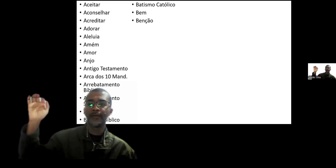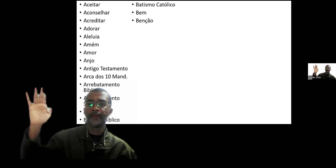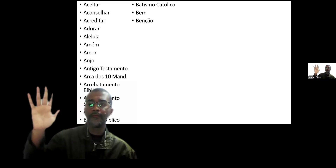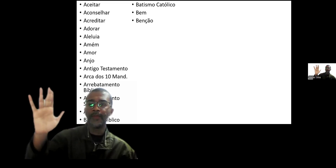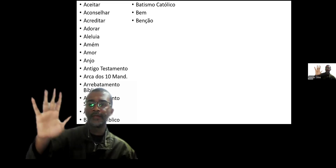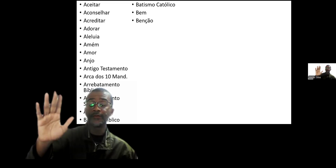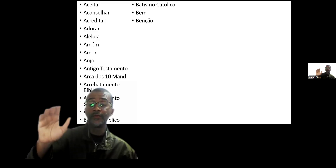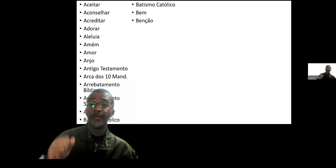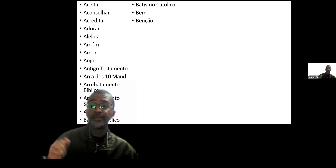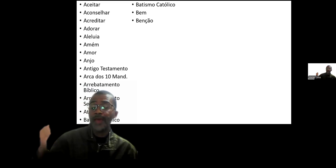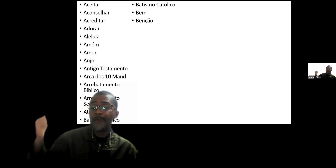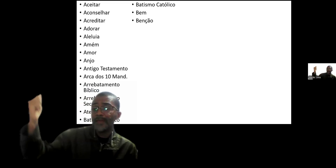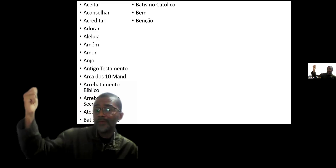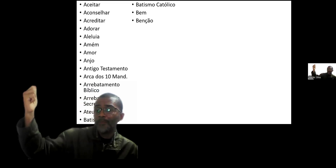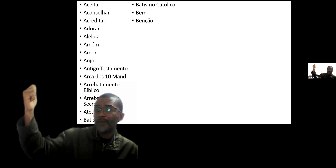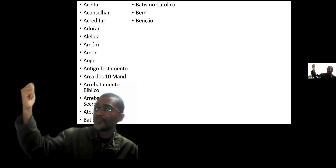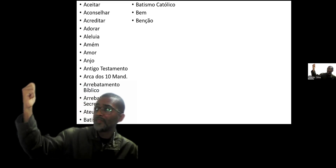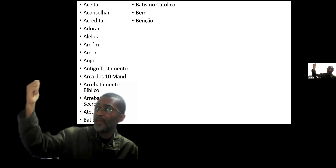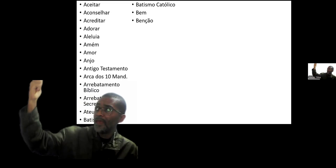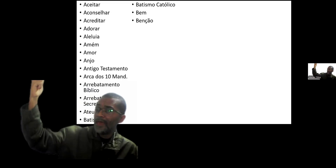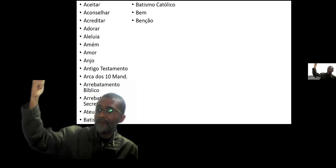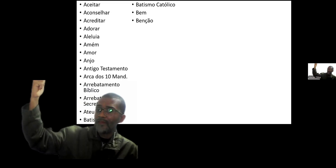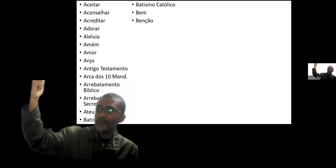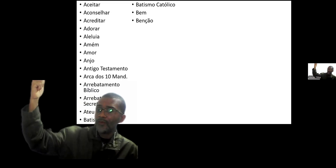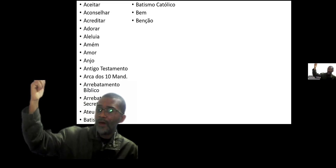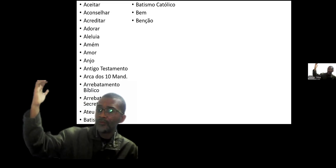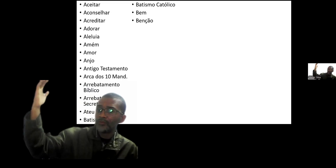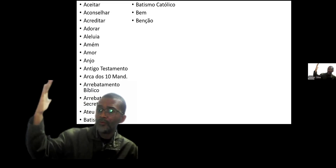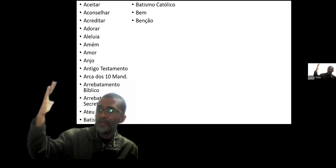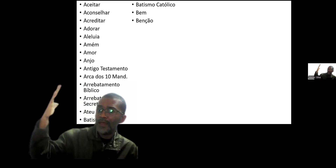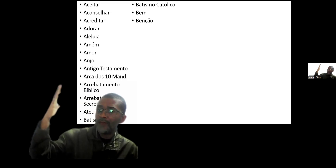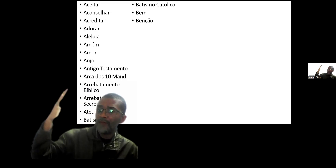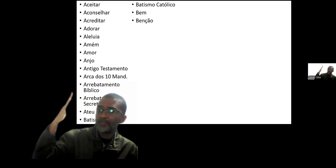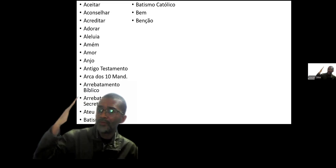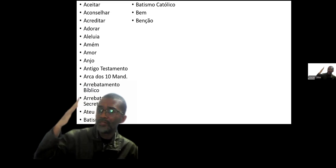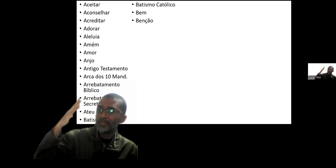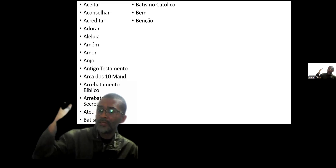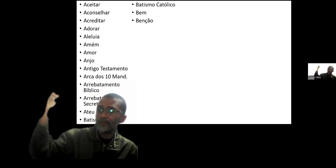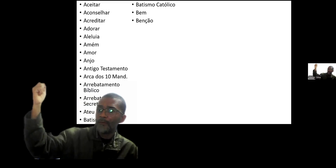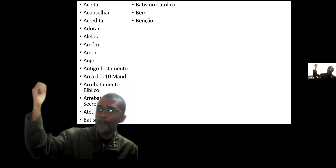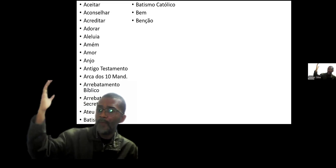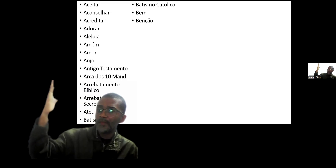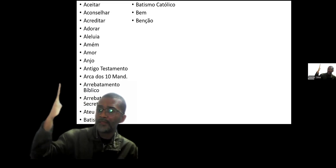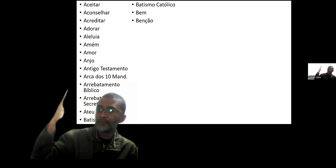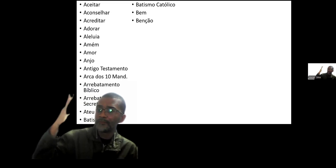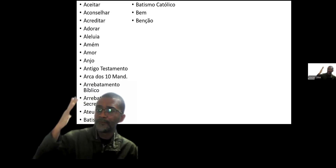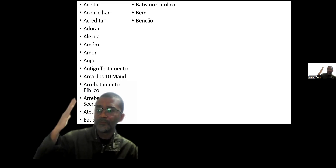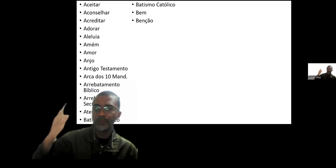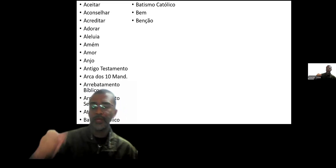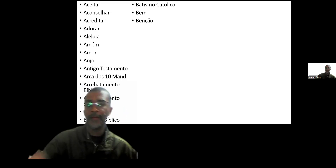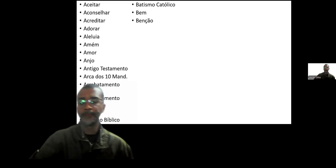tá? Bênção. Se a bênção é para você, ela vem do alto e ela vem na sua direção.